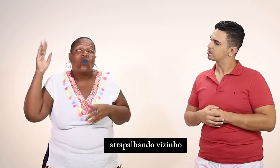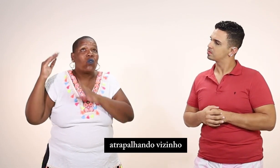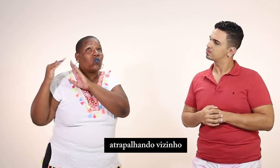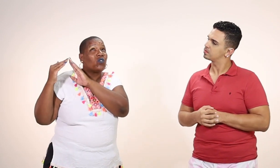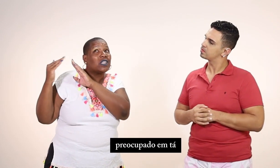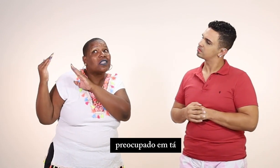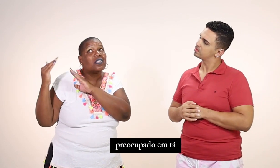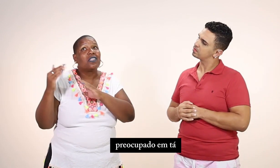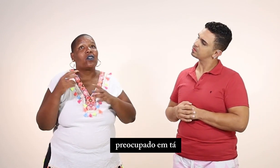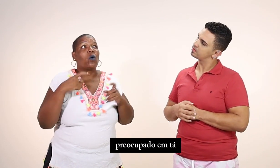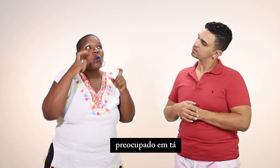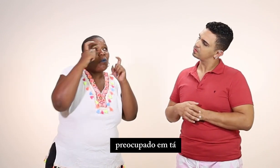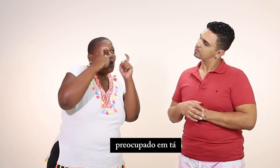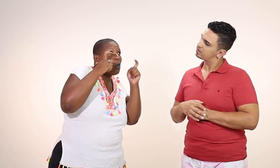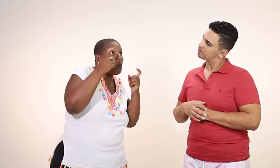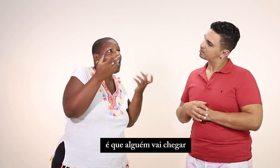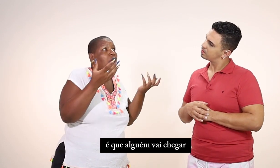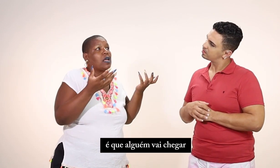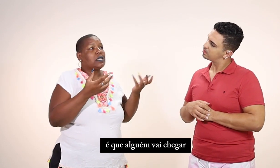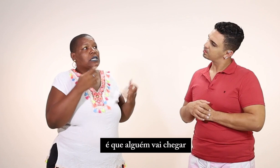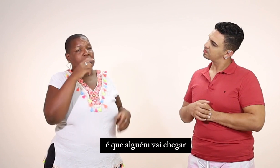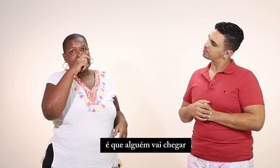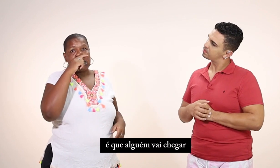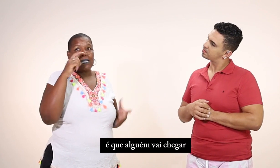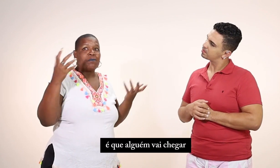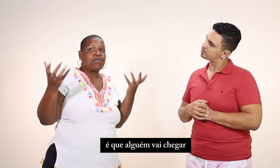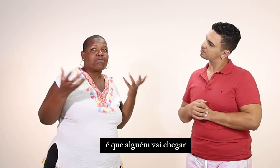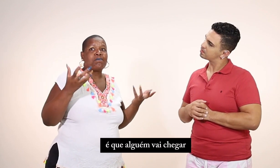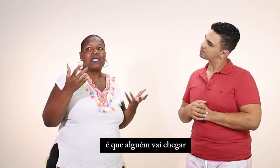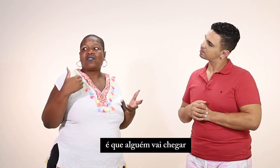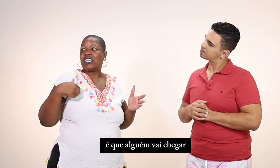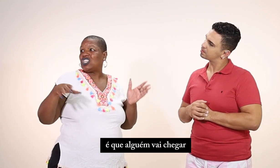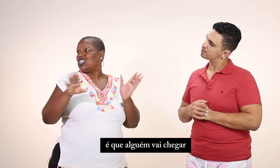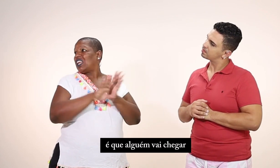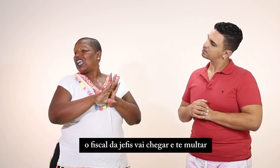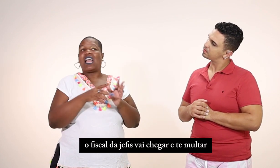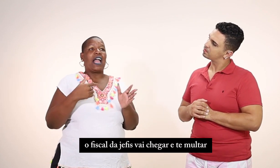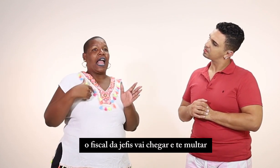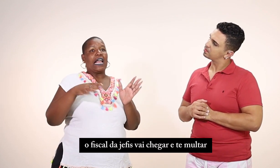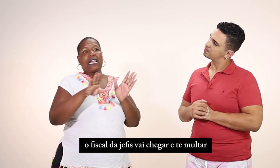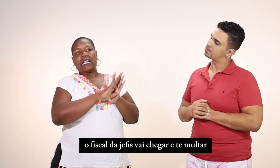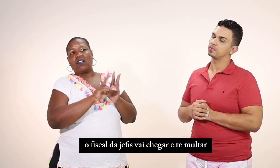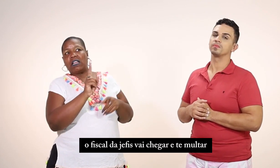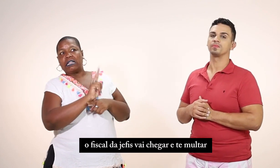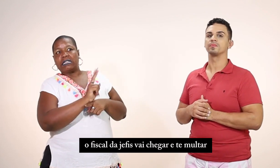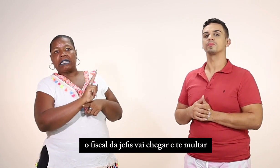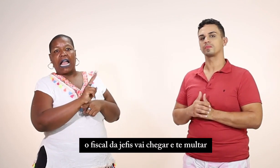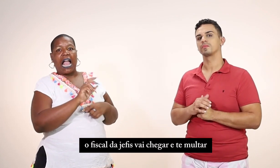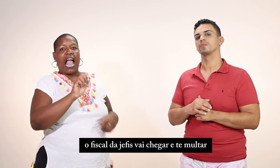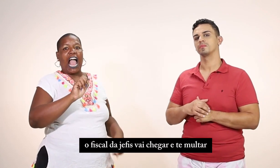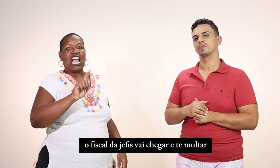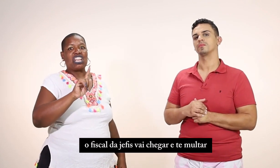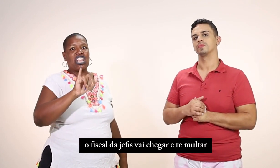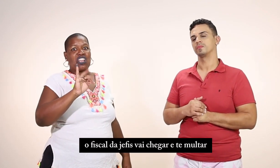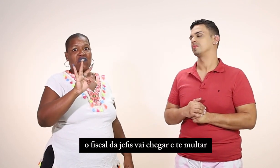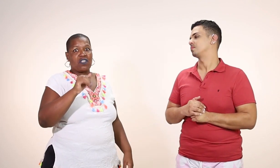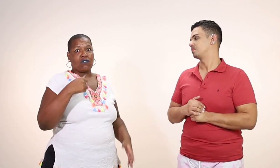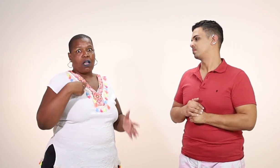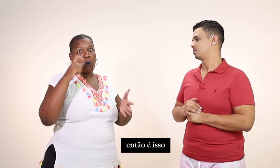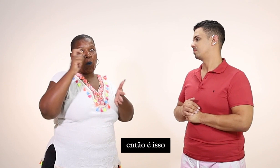vizinho, preocupado em estar que alguém vai chegar, o fiscal da GFIS vai chegar e te multar.